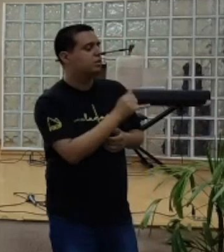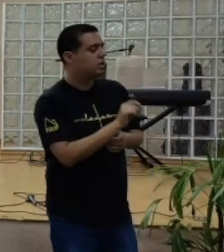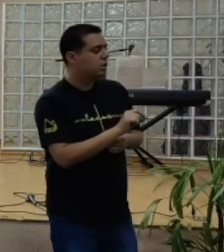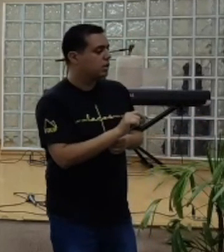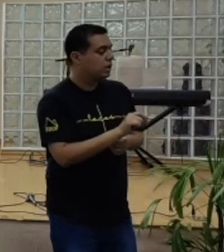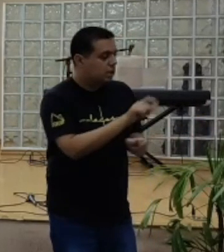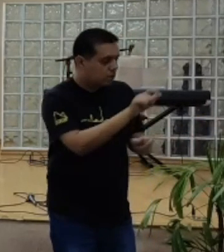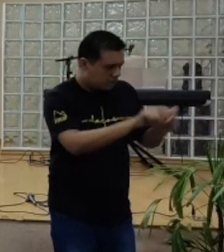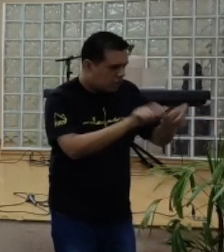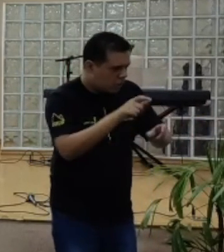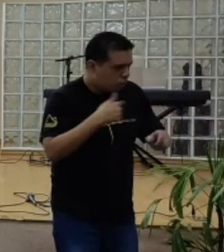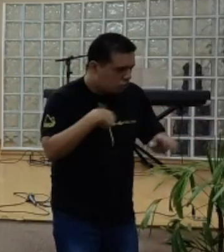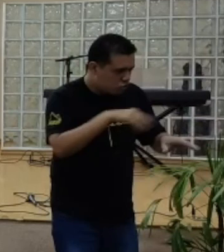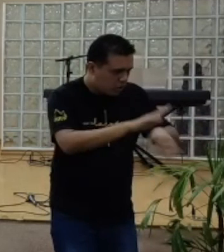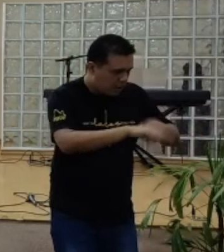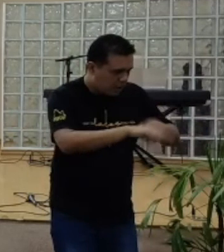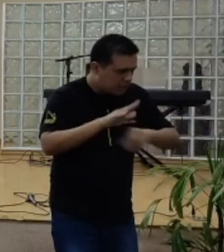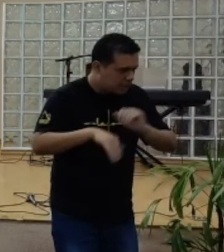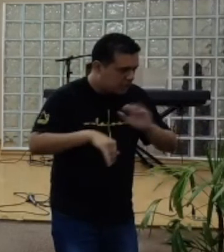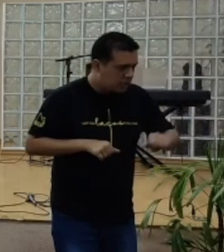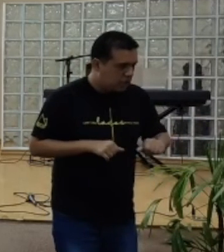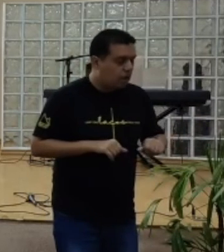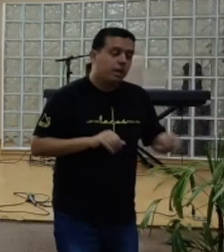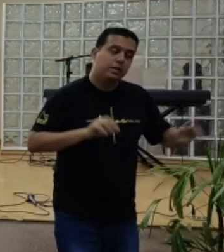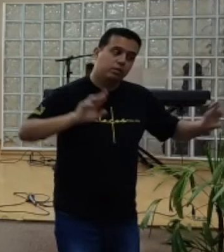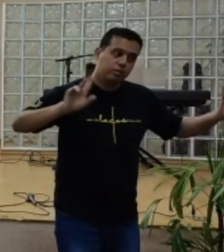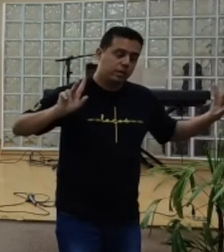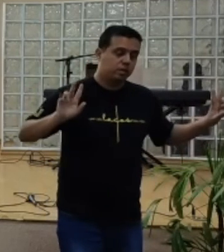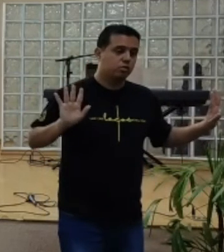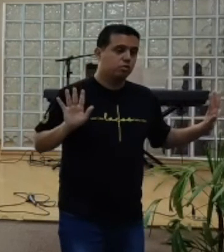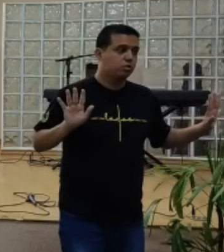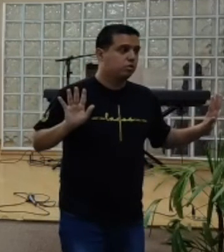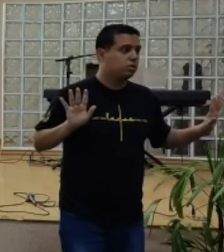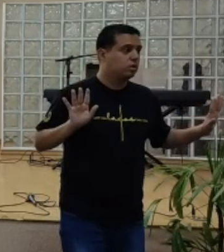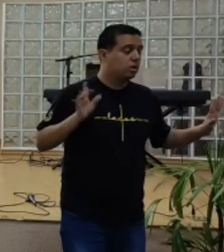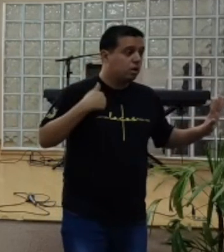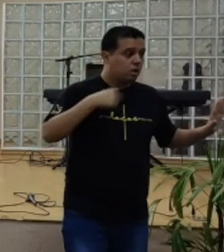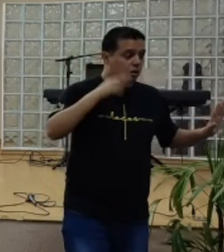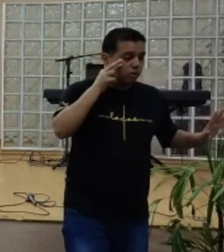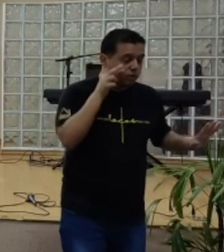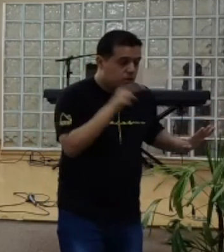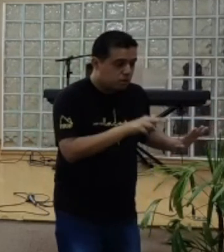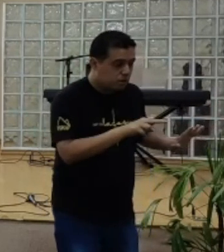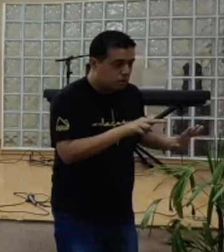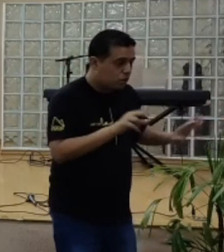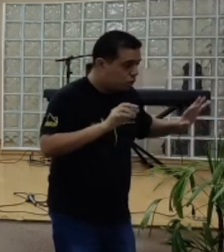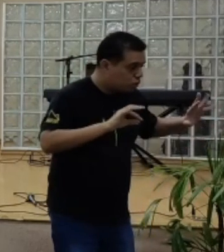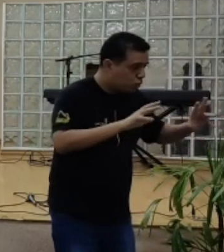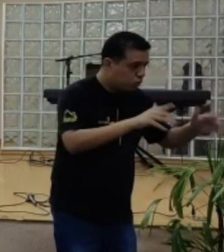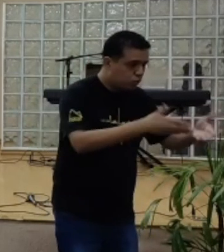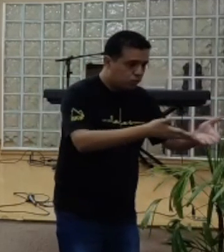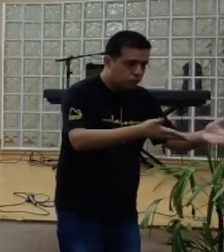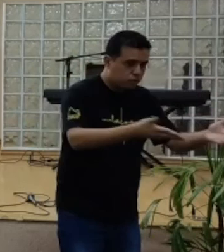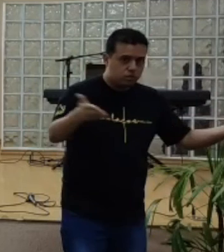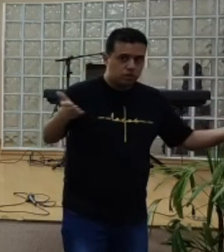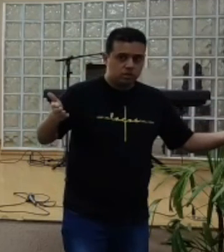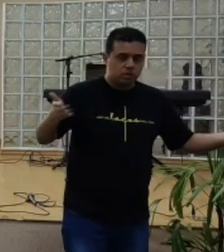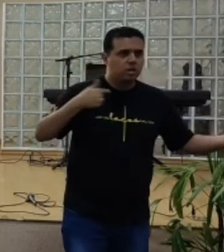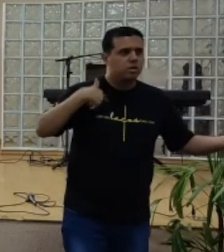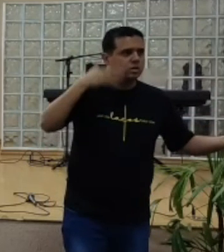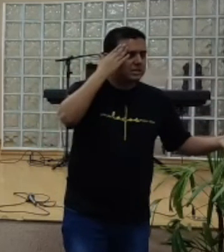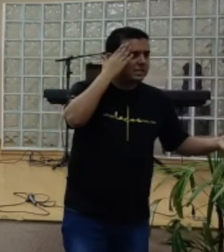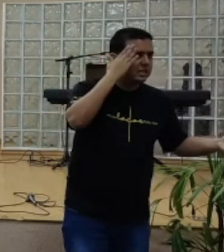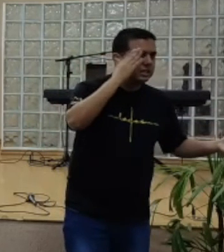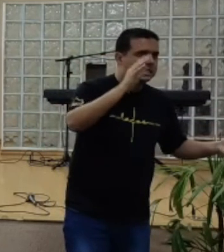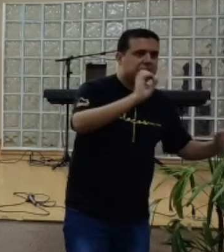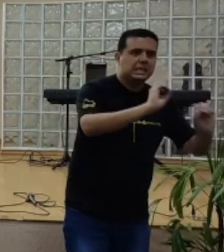chamei, é diferente. Eu olho para todos vocês e sei que ninguém